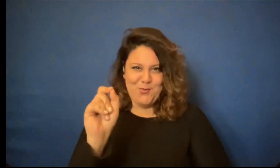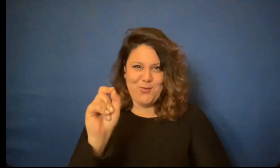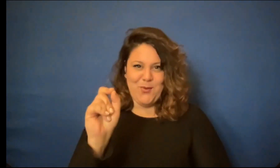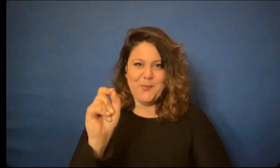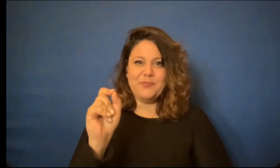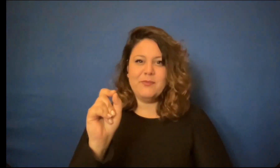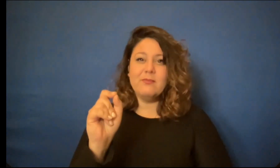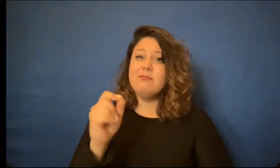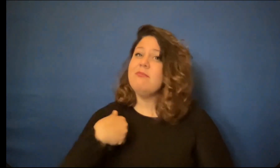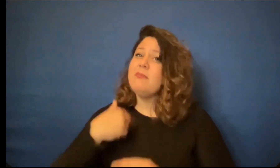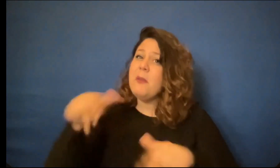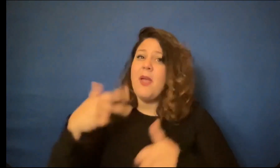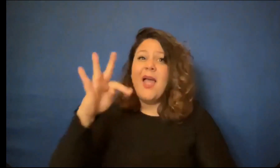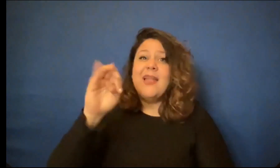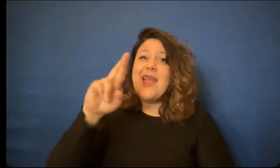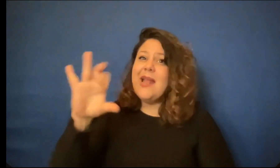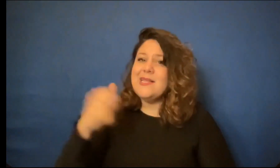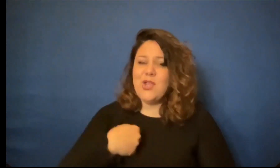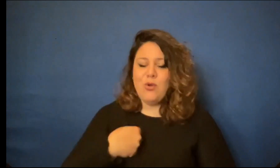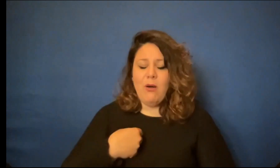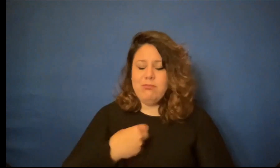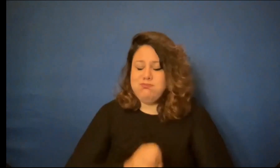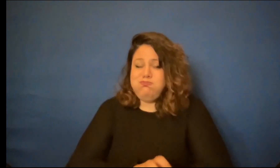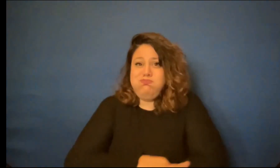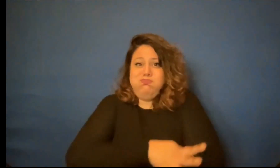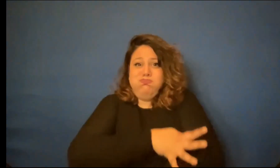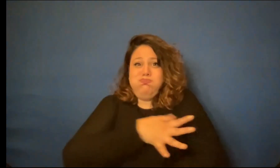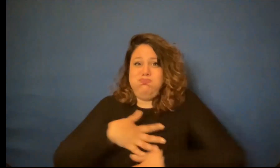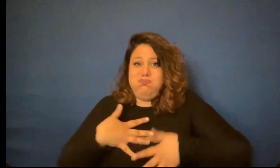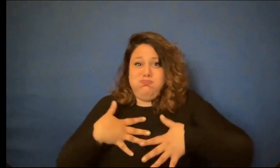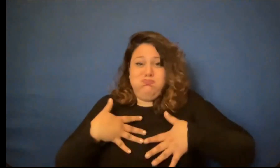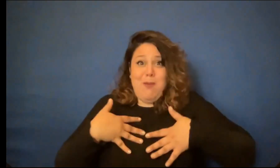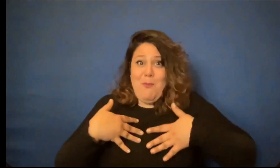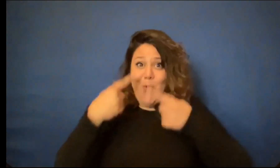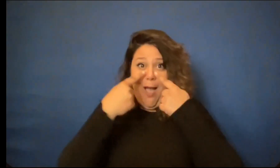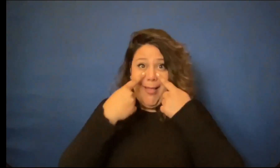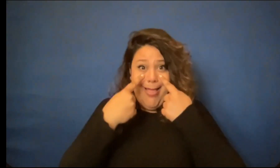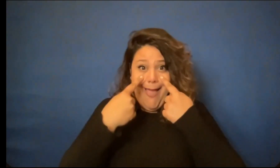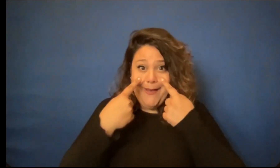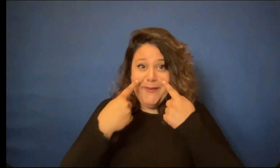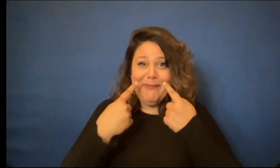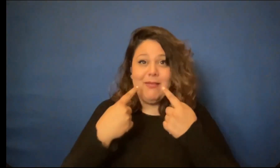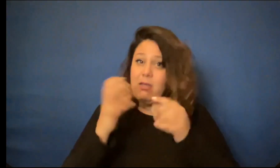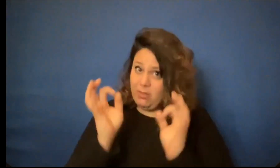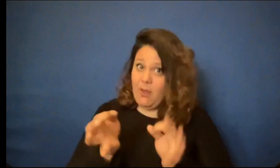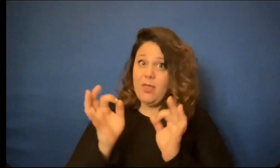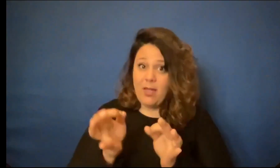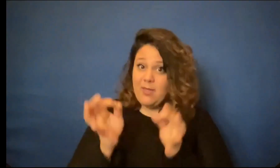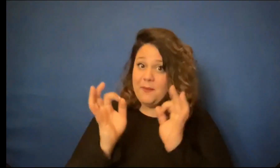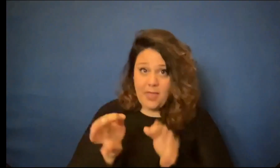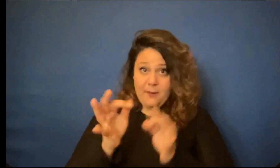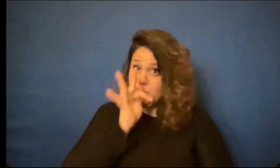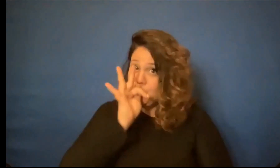Teresa, me has emocionado, pero así de que me saltaran las lagrimitas, de verdad, te lo